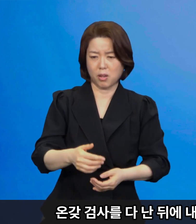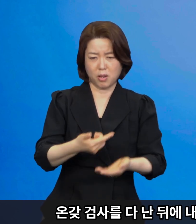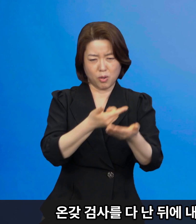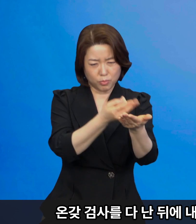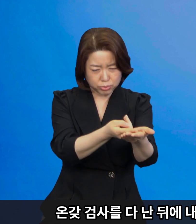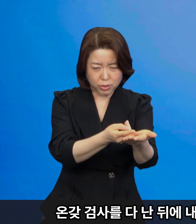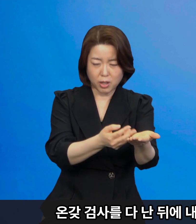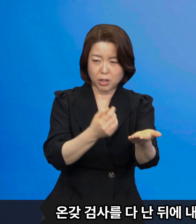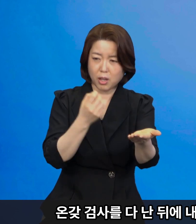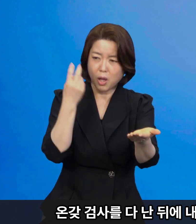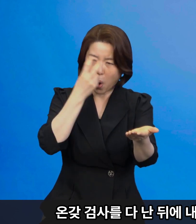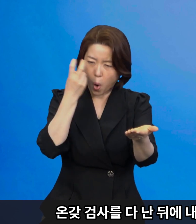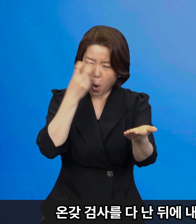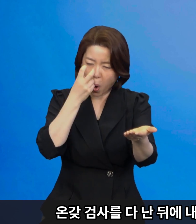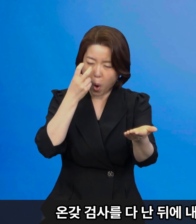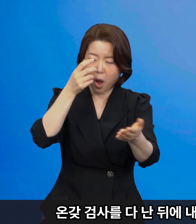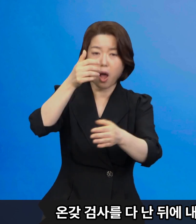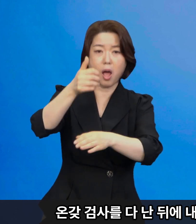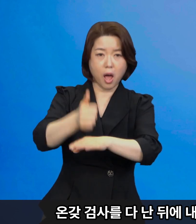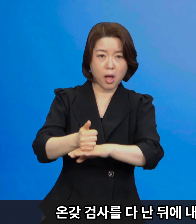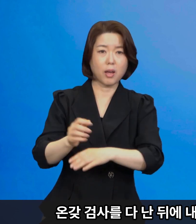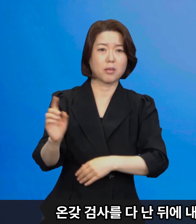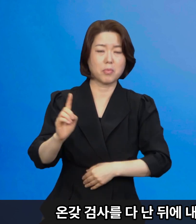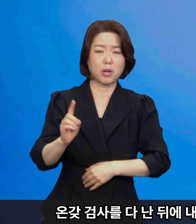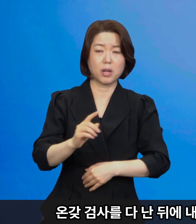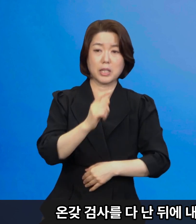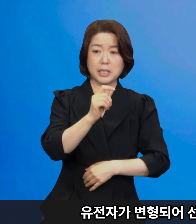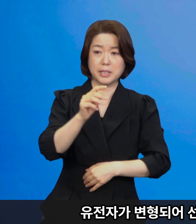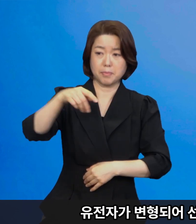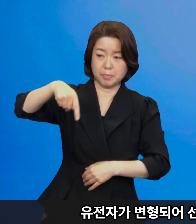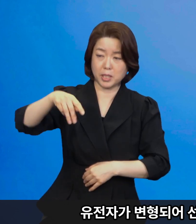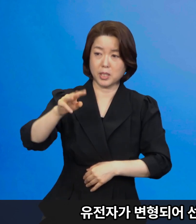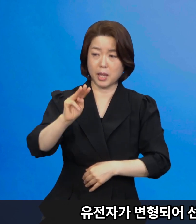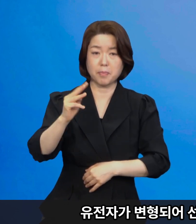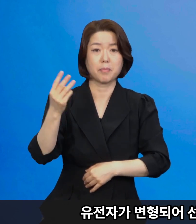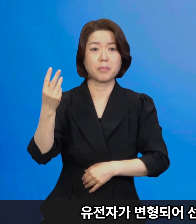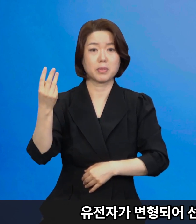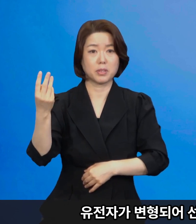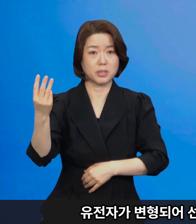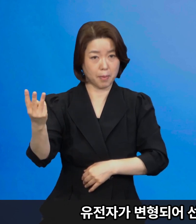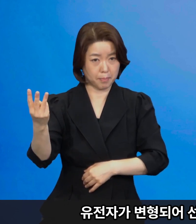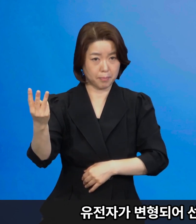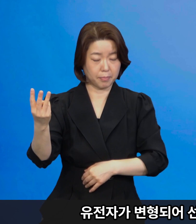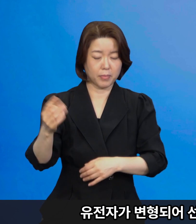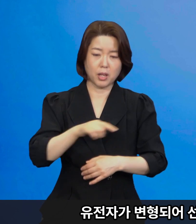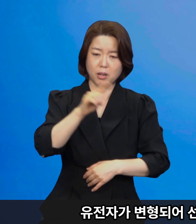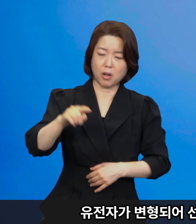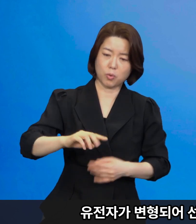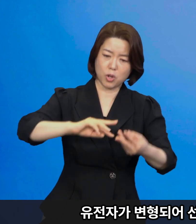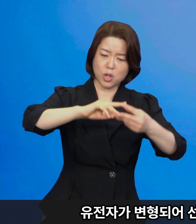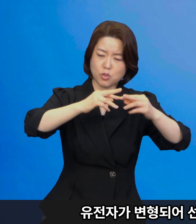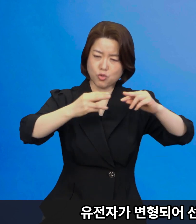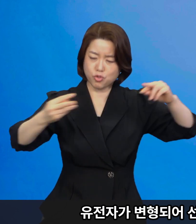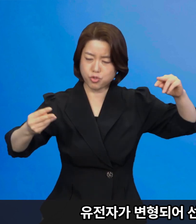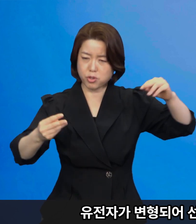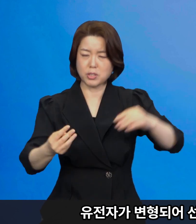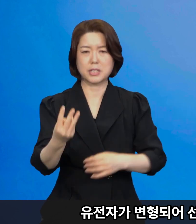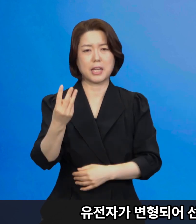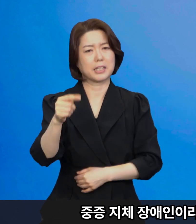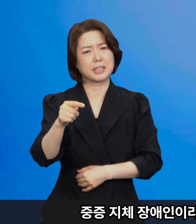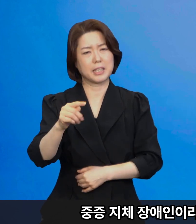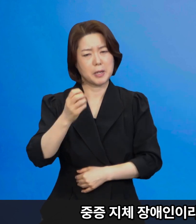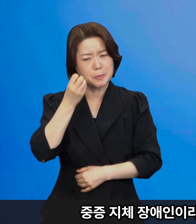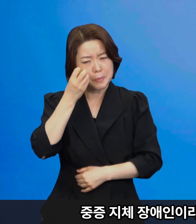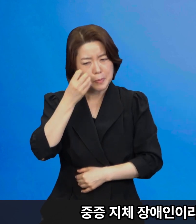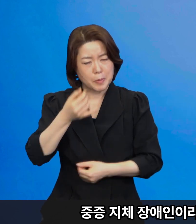난 뒤에 내려진 결론은 TPM3이라고 하는 유전자가 변형되어 선천적 근병증을 앓게